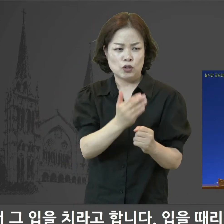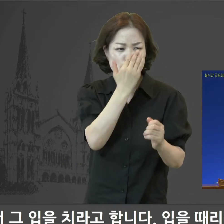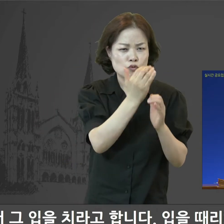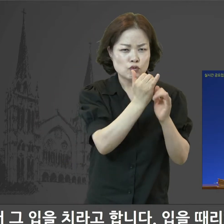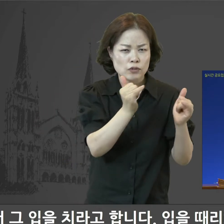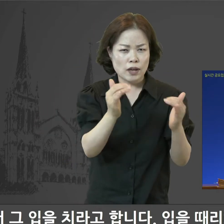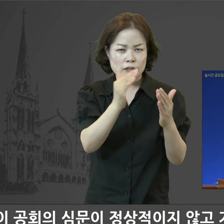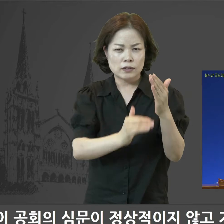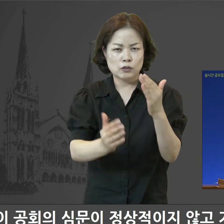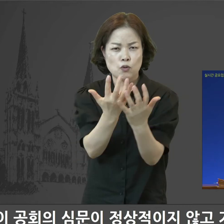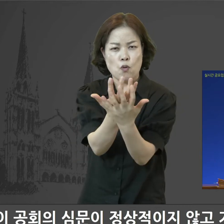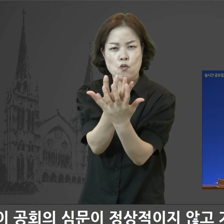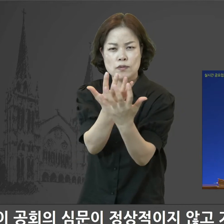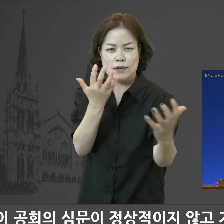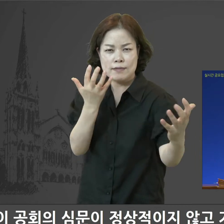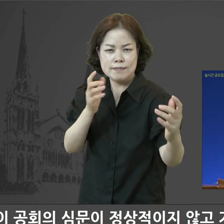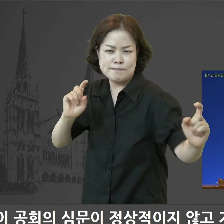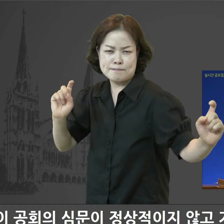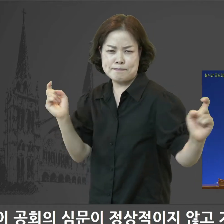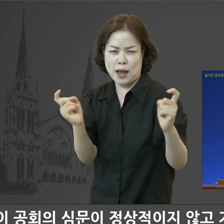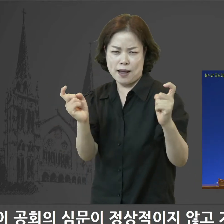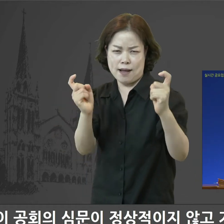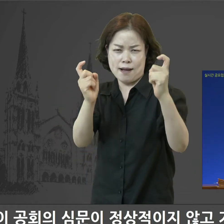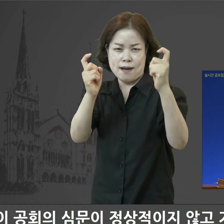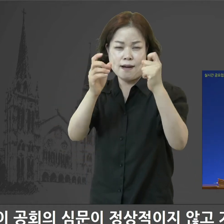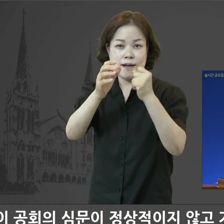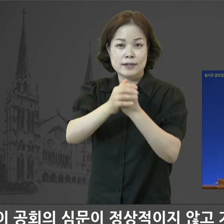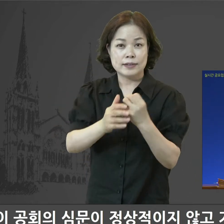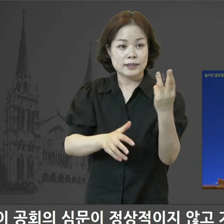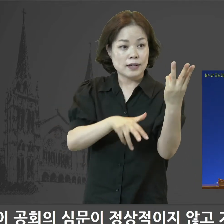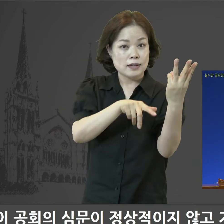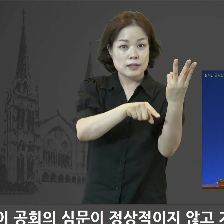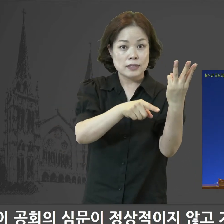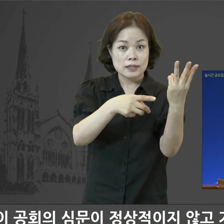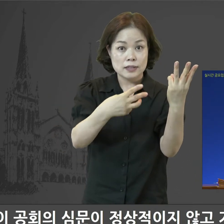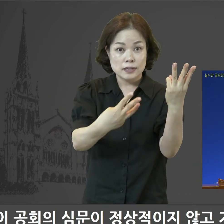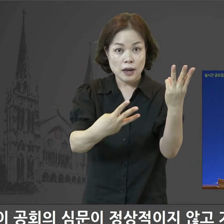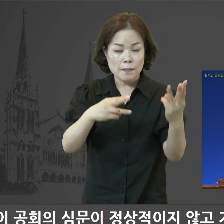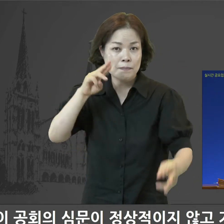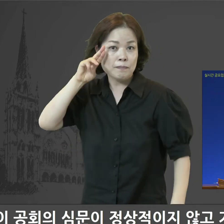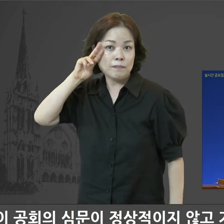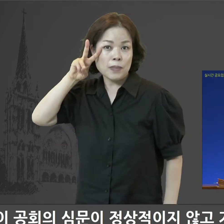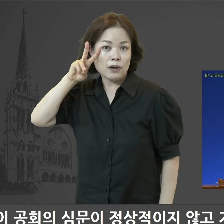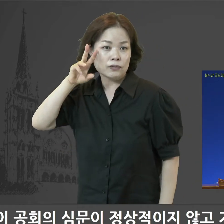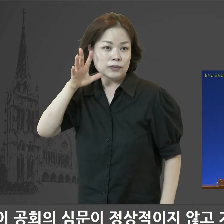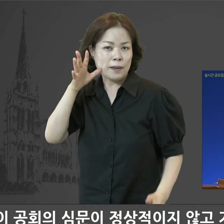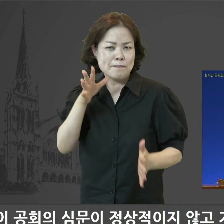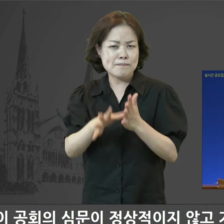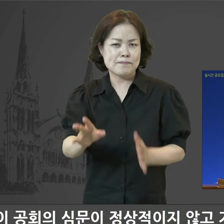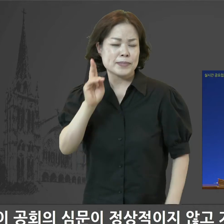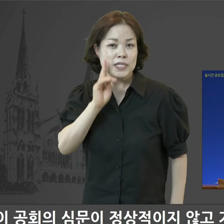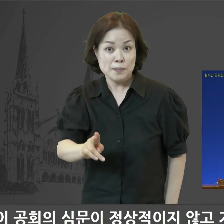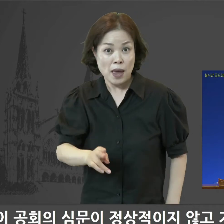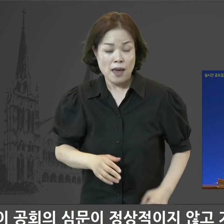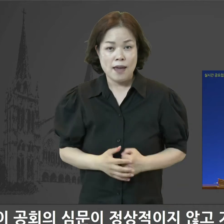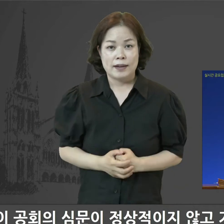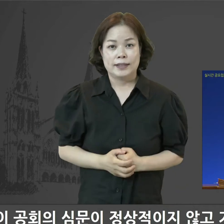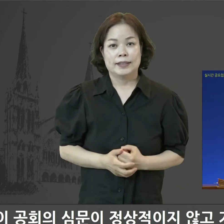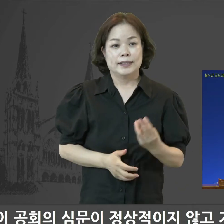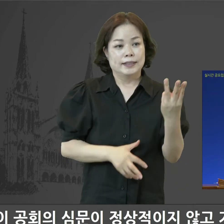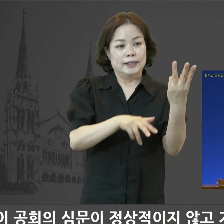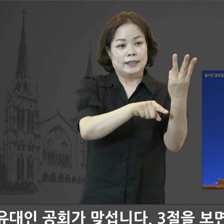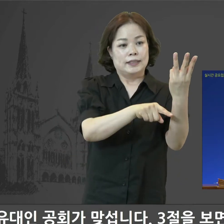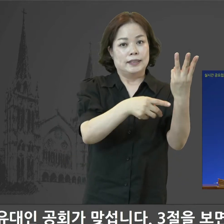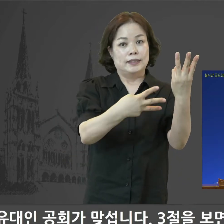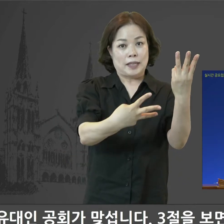아주 팽팽하게 맞섭니다. 그러니까 3절을 보시면 바울도 굉장히 격앙되어 있습니다. 자, 3절 같이 한번